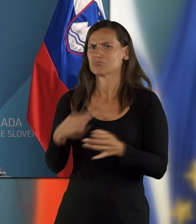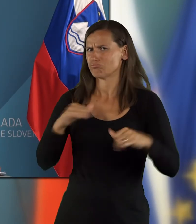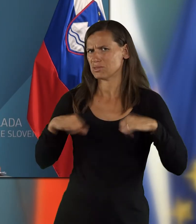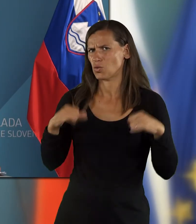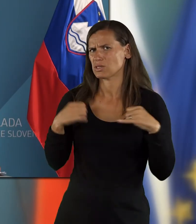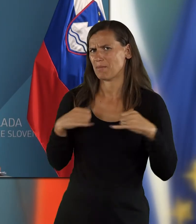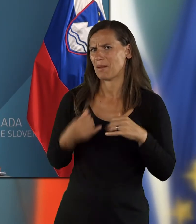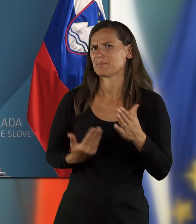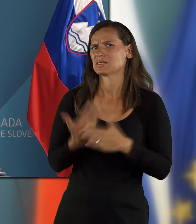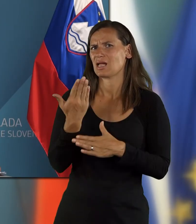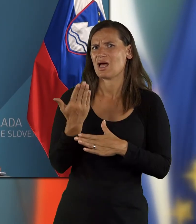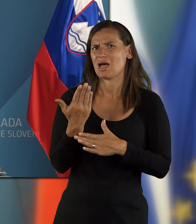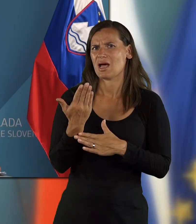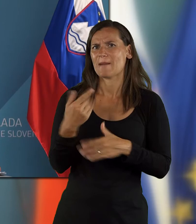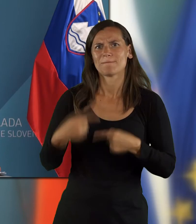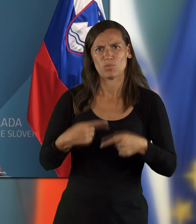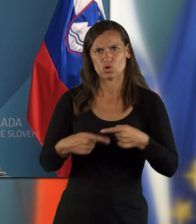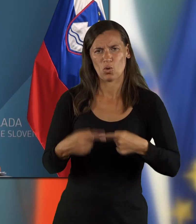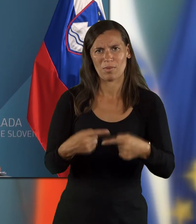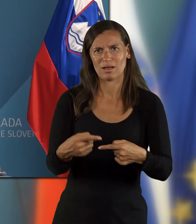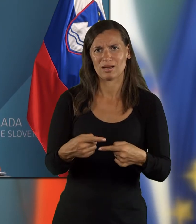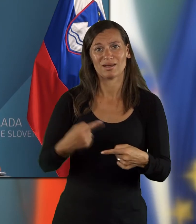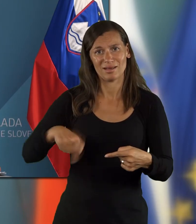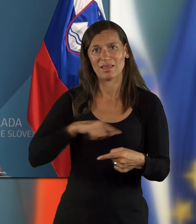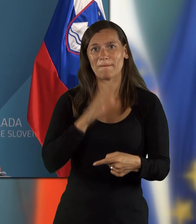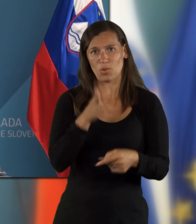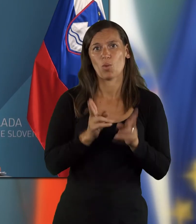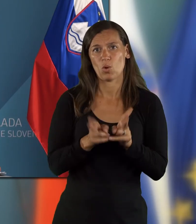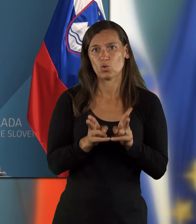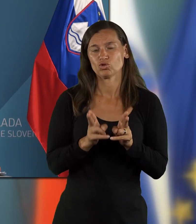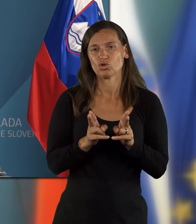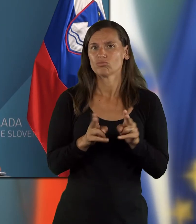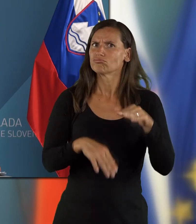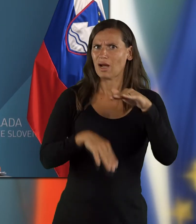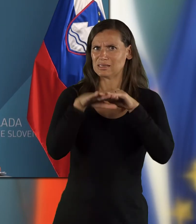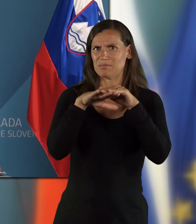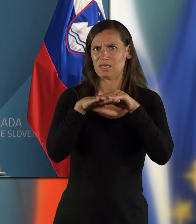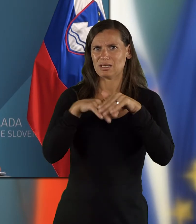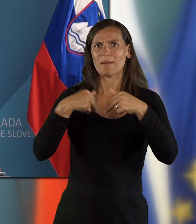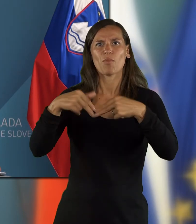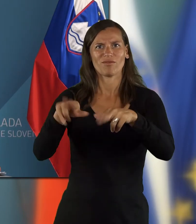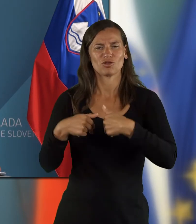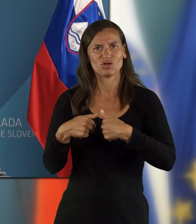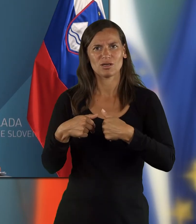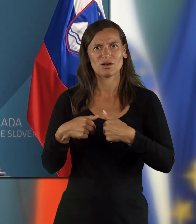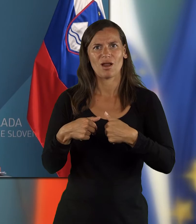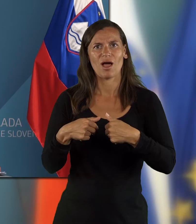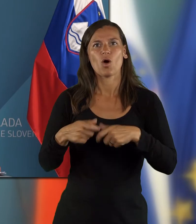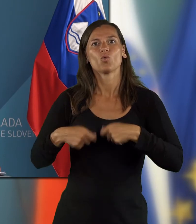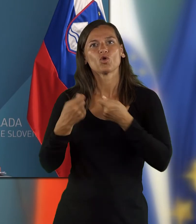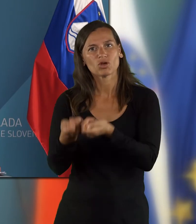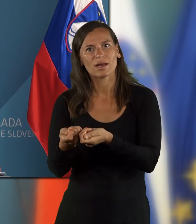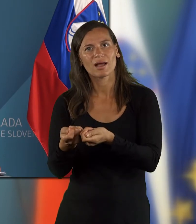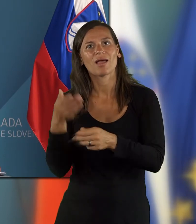ves čas se zavzemam za postopek, ki nam bo omogočil maksimiranje